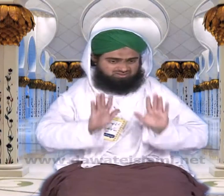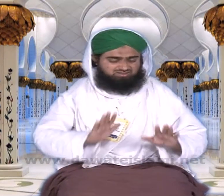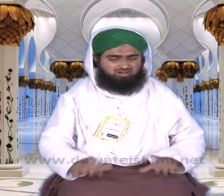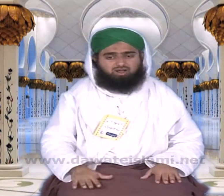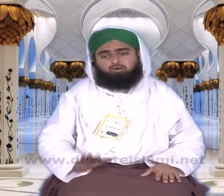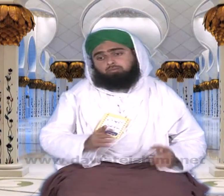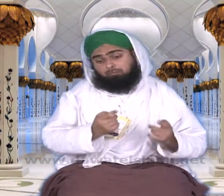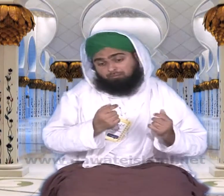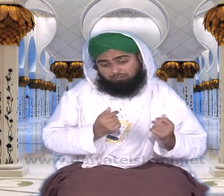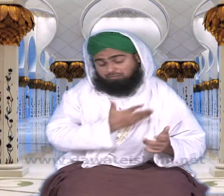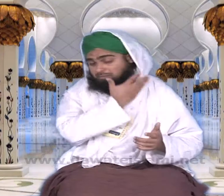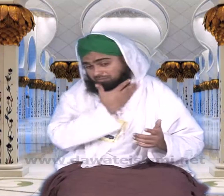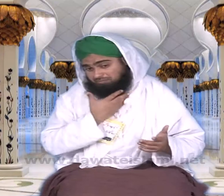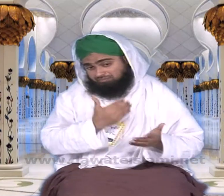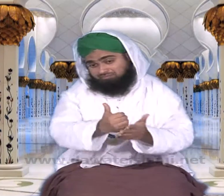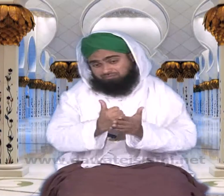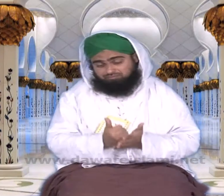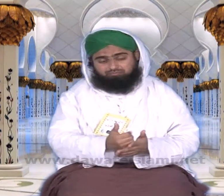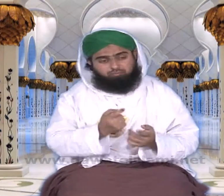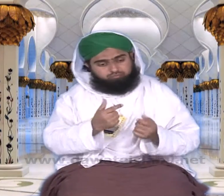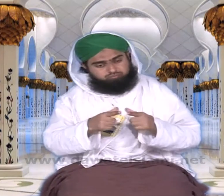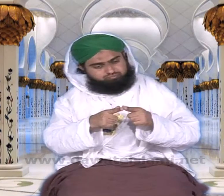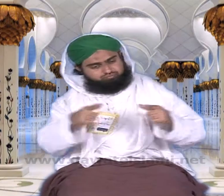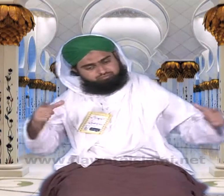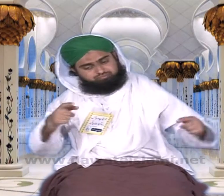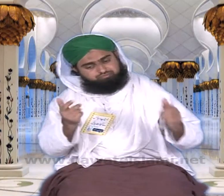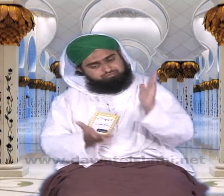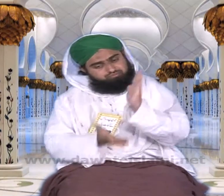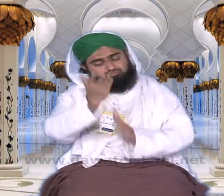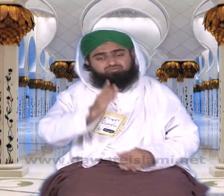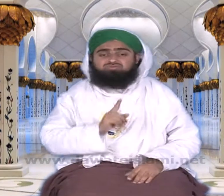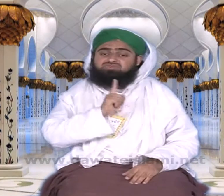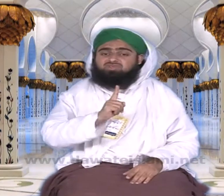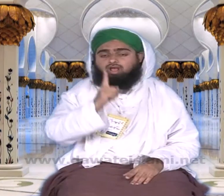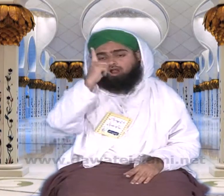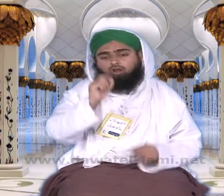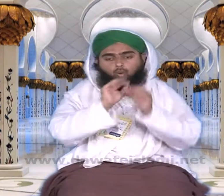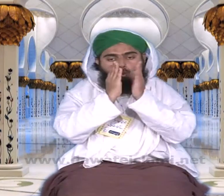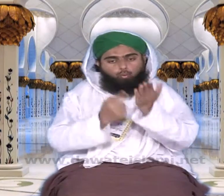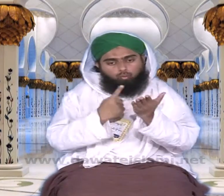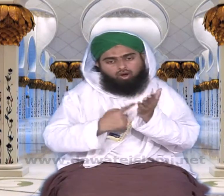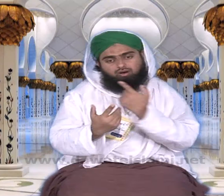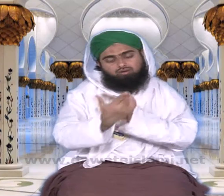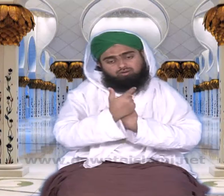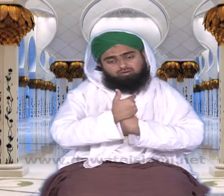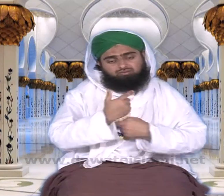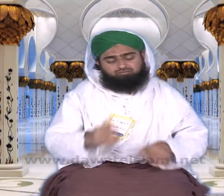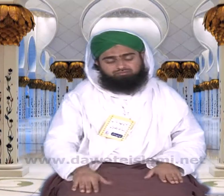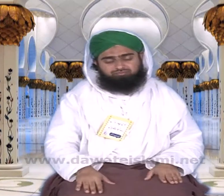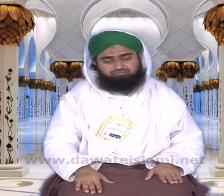کسی طرح کہیں سے مجھے مال مل جائیں اور میرے مال میں کسرت ہو جائیں اگر تھی خطان میں بار بار متنبع